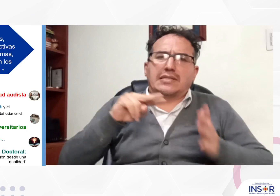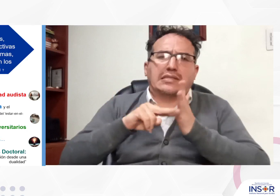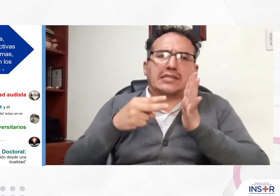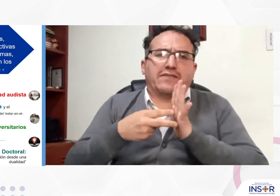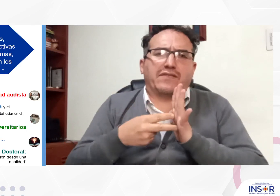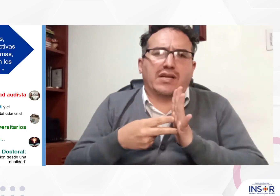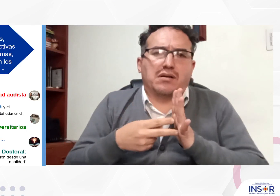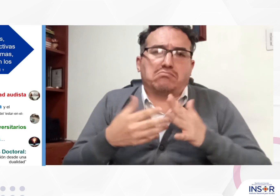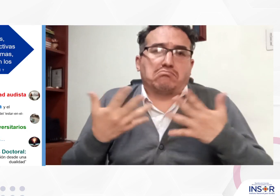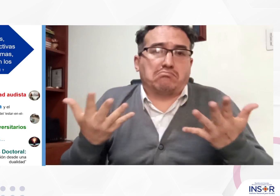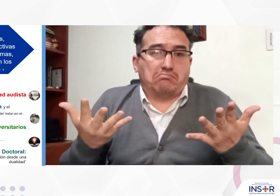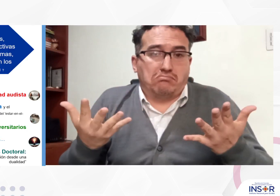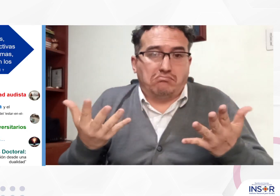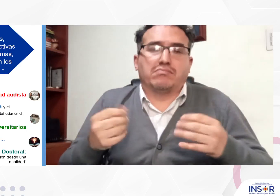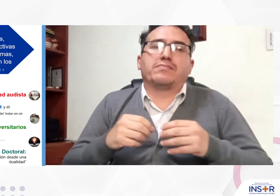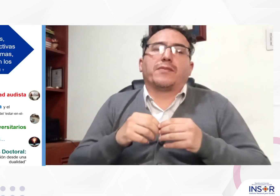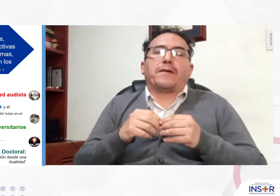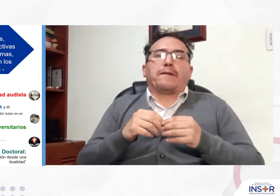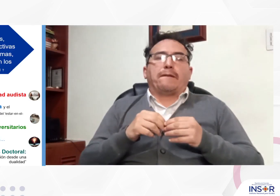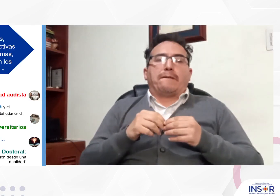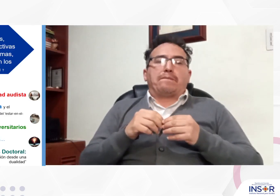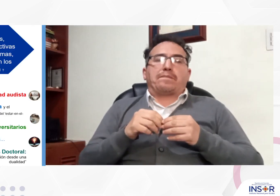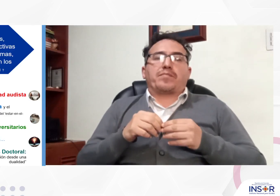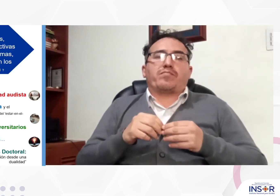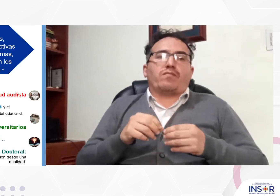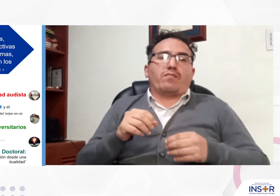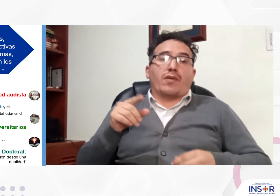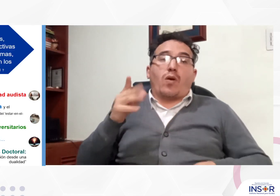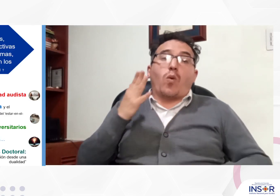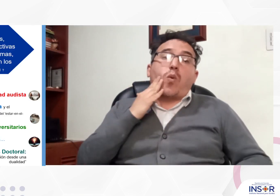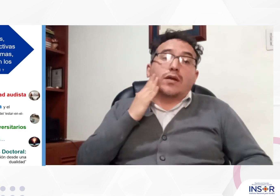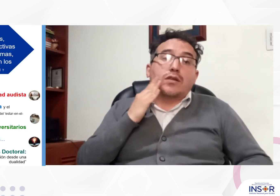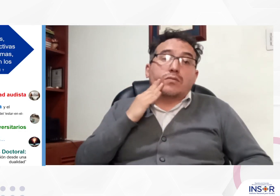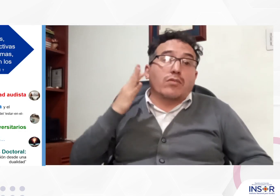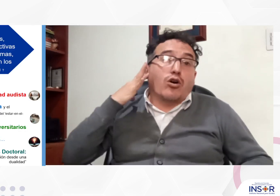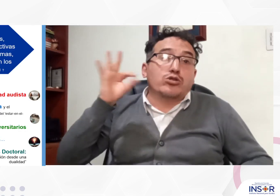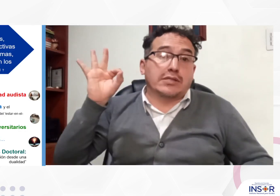Y el autismo hace referencia